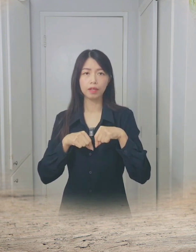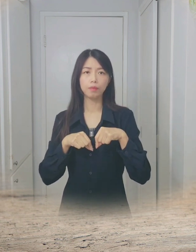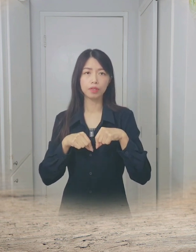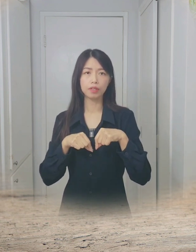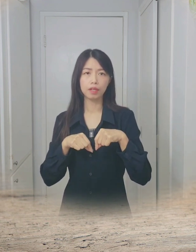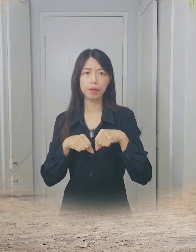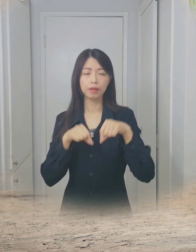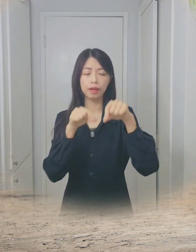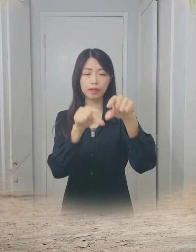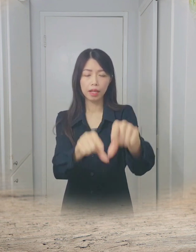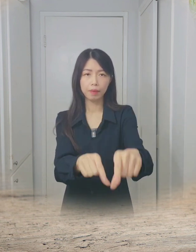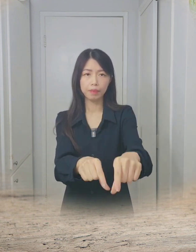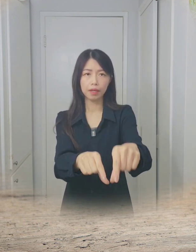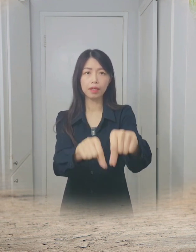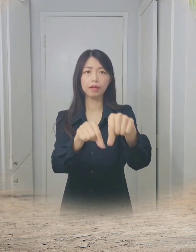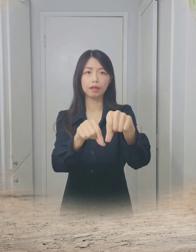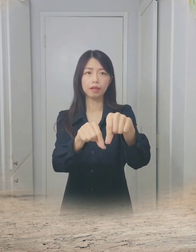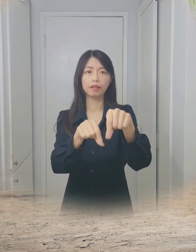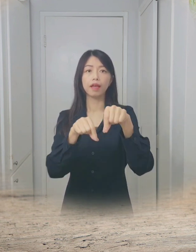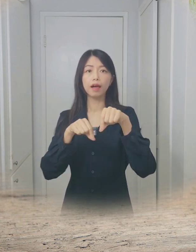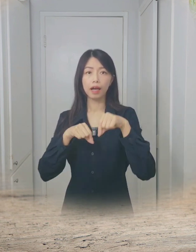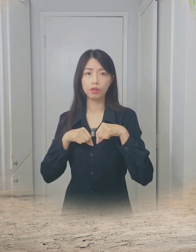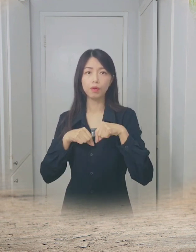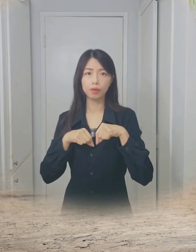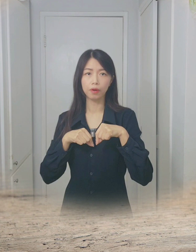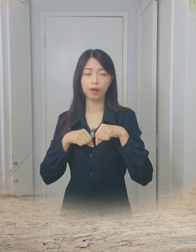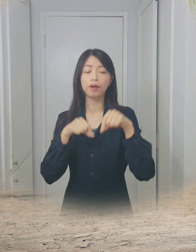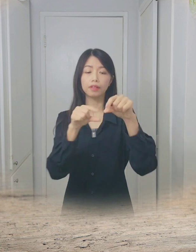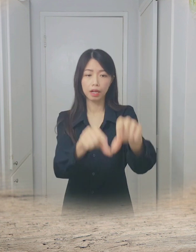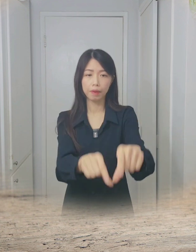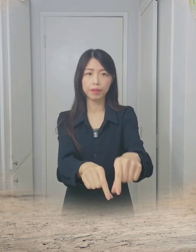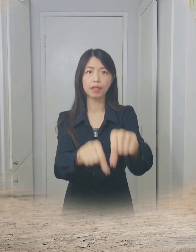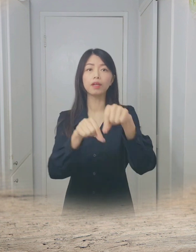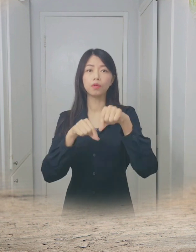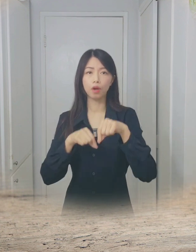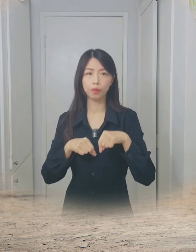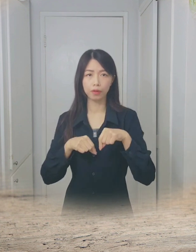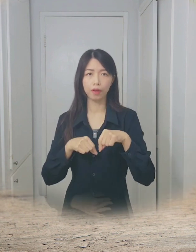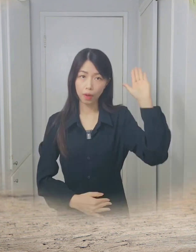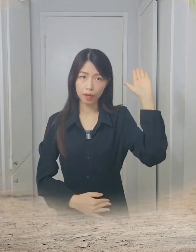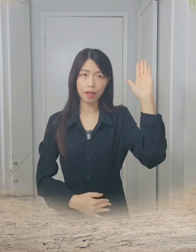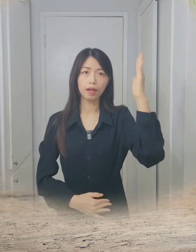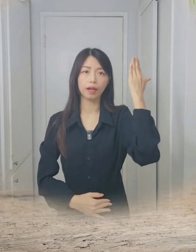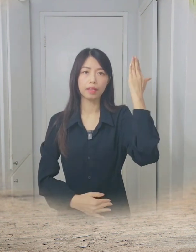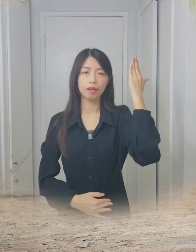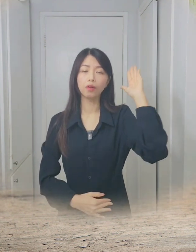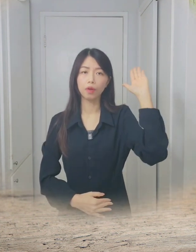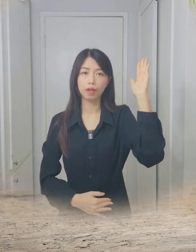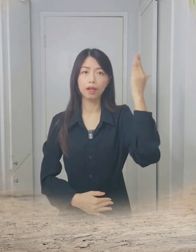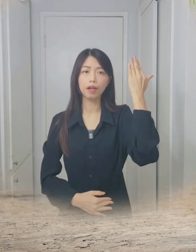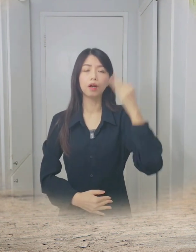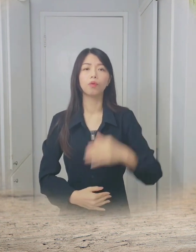이게 무슨 뜻이냐면 그 사람의 입장에 내가 가져와 보는 거예요. 사람의 입장이 되어보는 거예요. 되길 아까